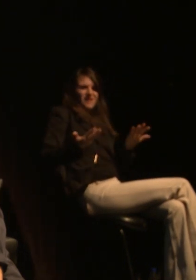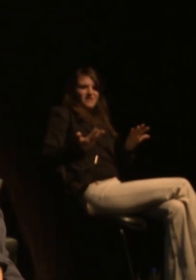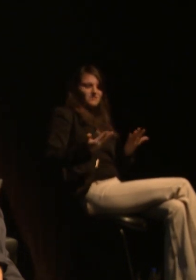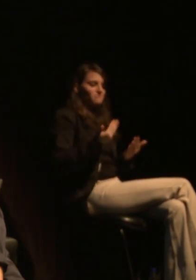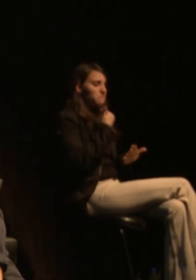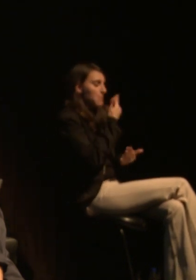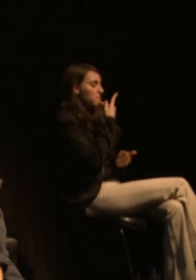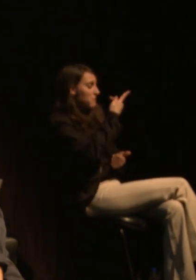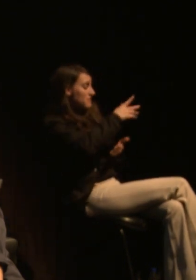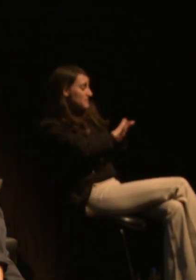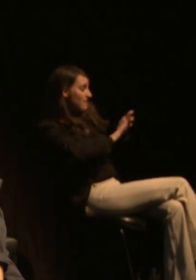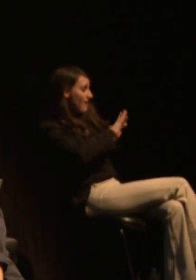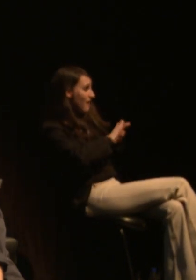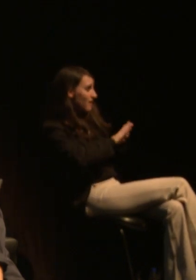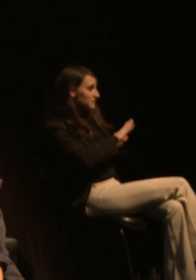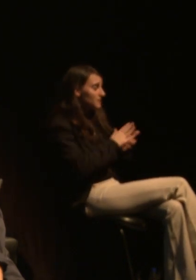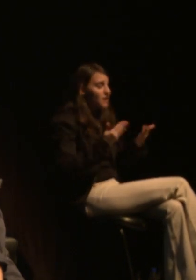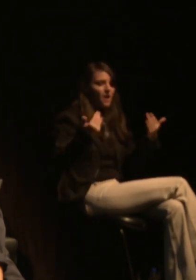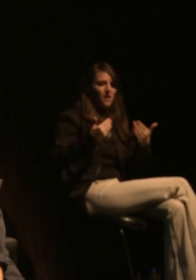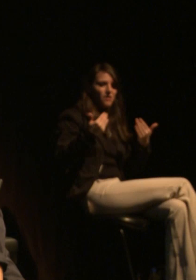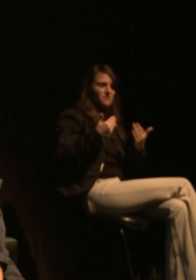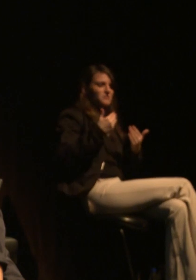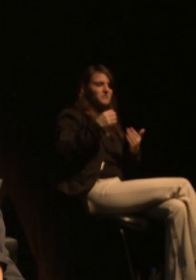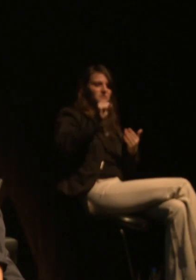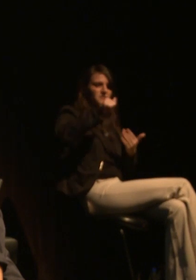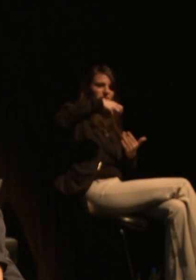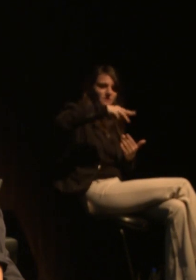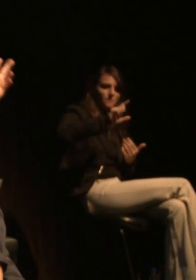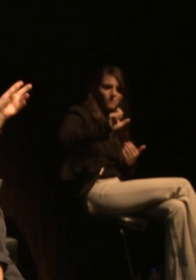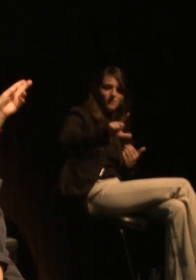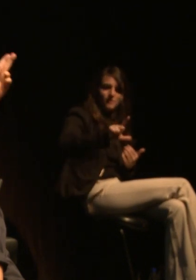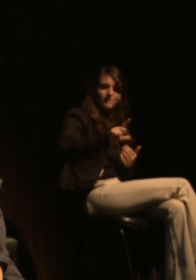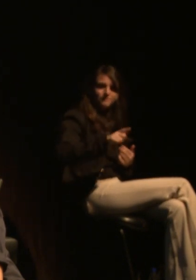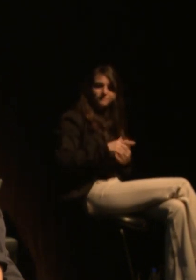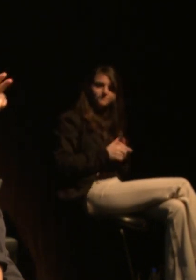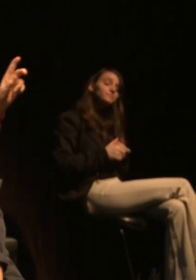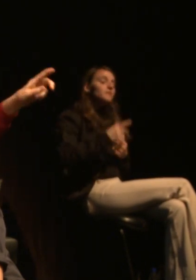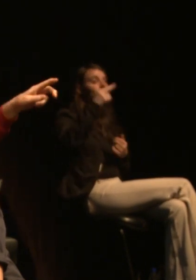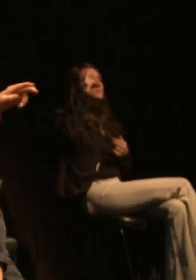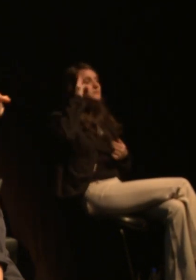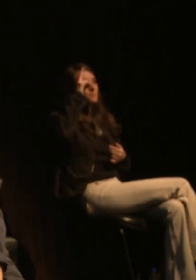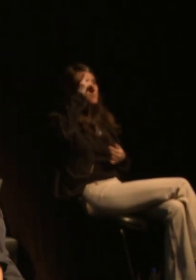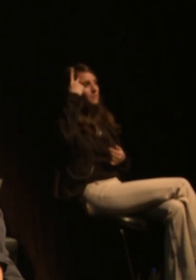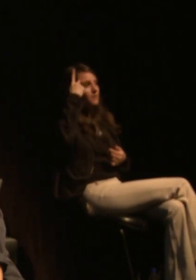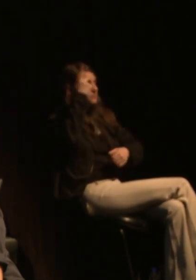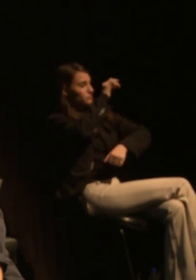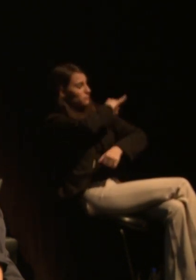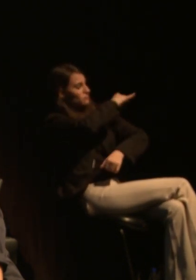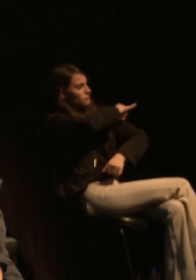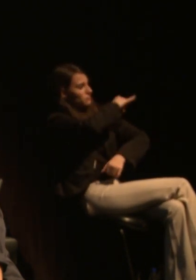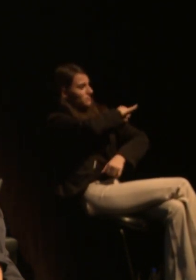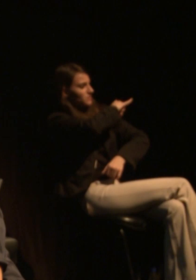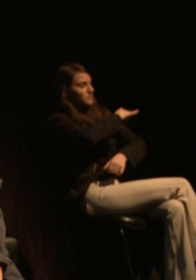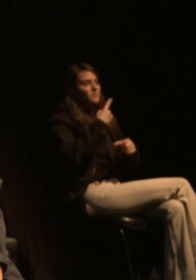quê? Ninguém falou nada. Nesse momento, o Samuel Weiner que vivia entre o Rio e São Paulo, estava na redação e me ouviu e